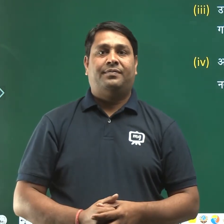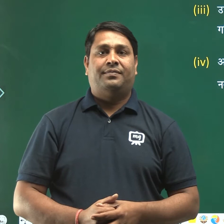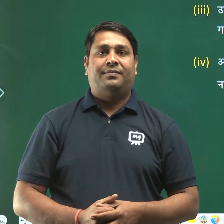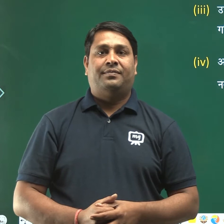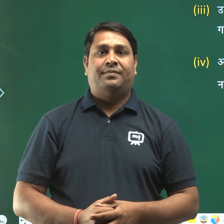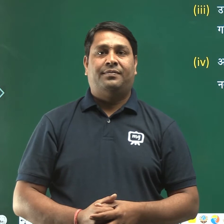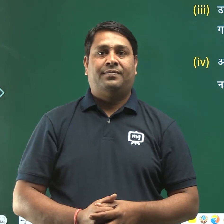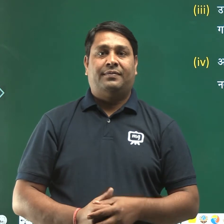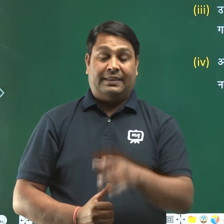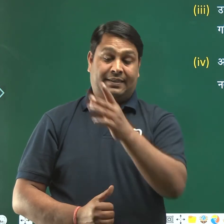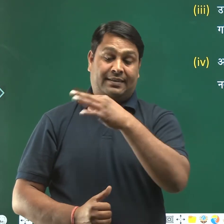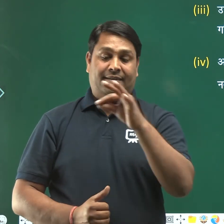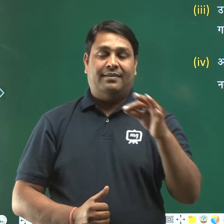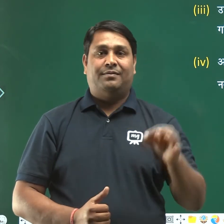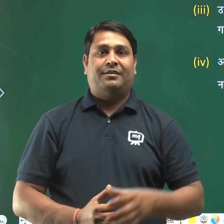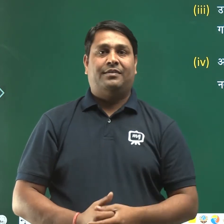लिखा हमने